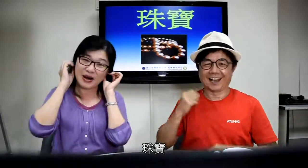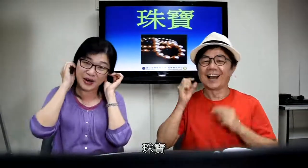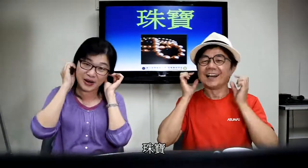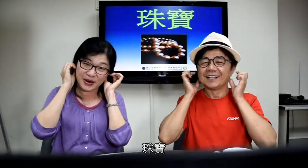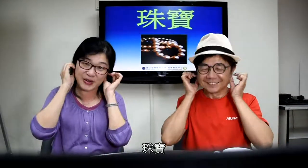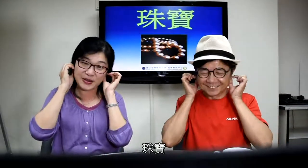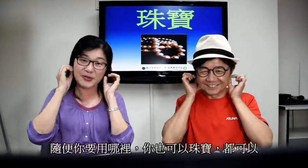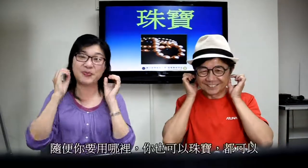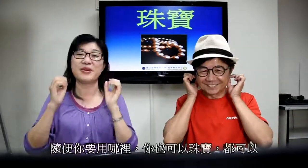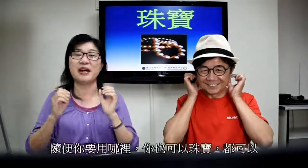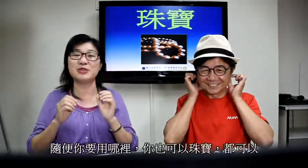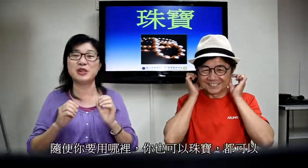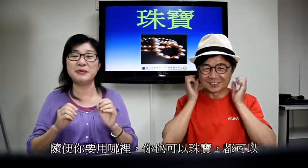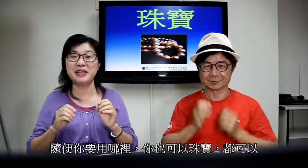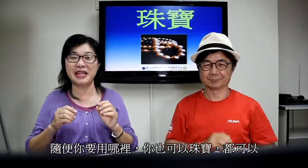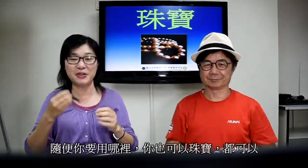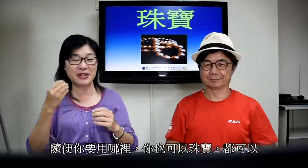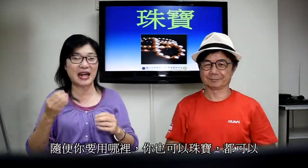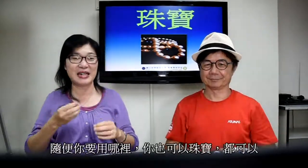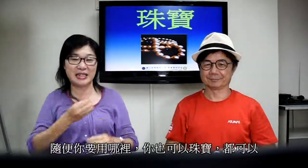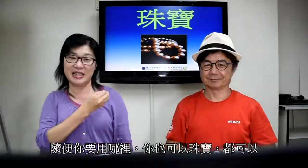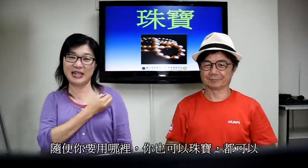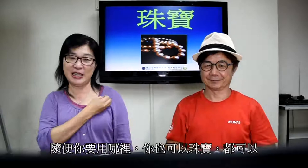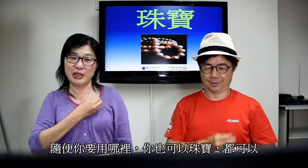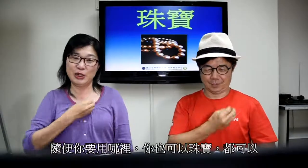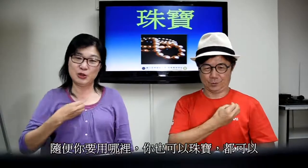宝，好，随便你要用哪里，你也可以珠